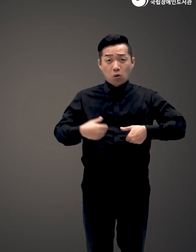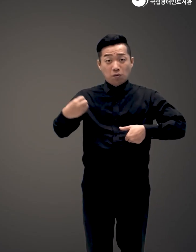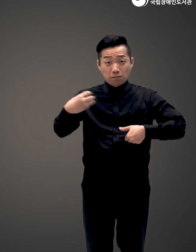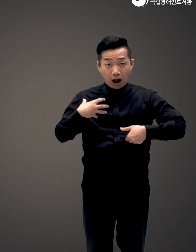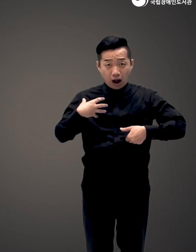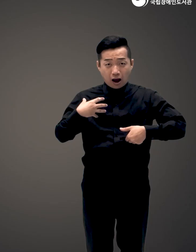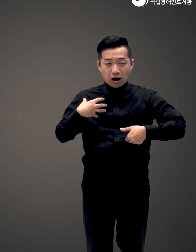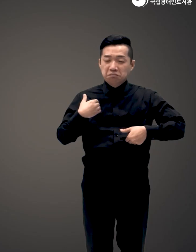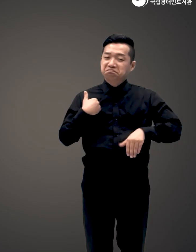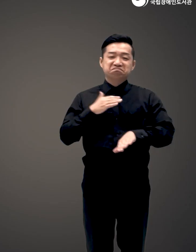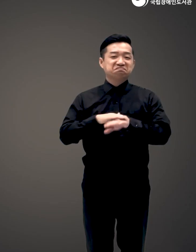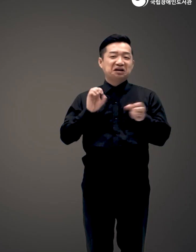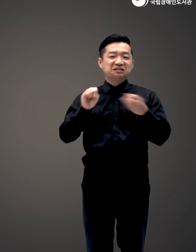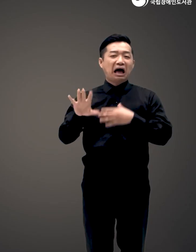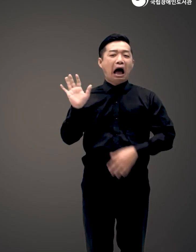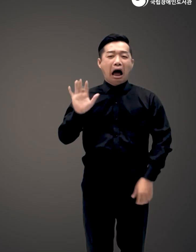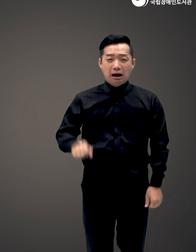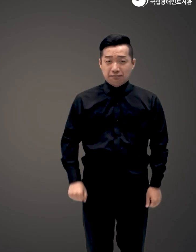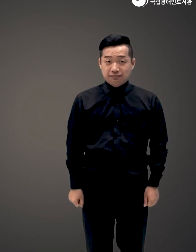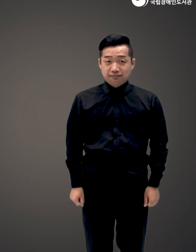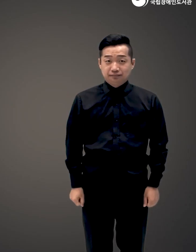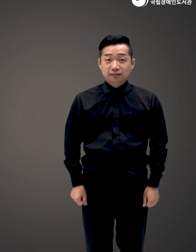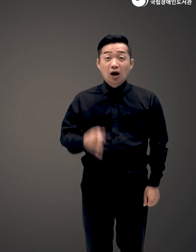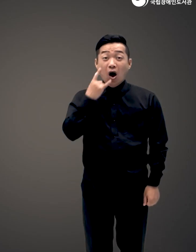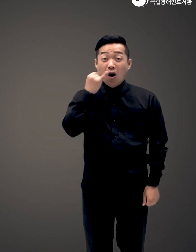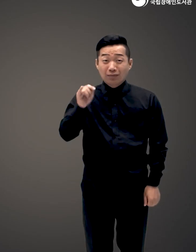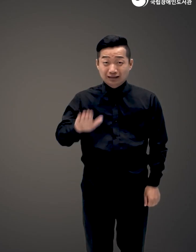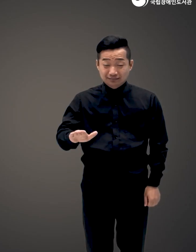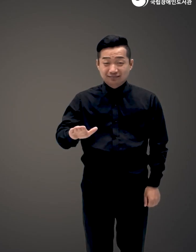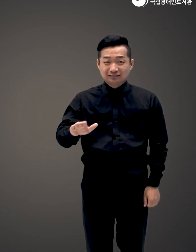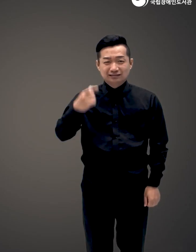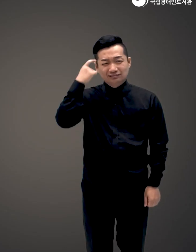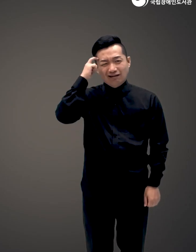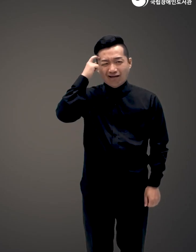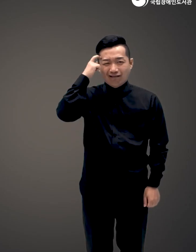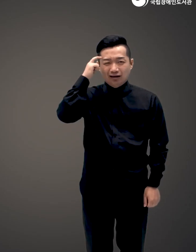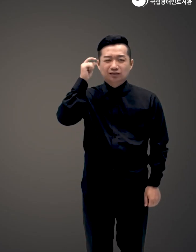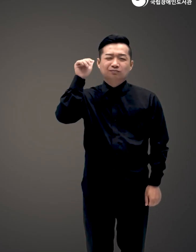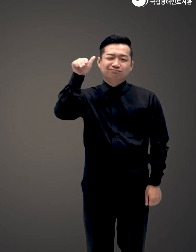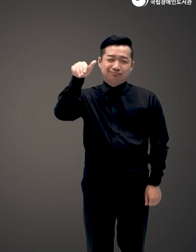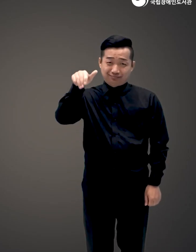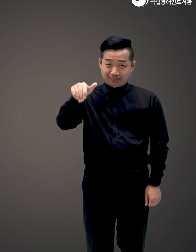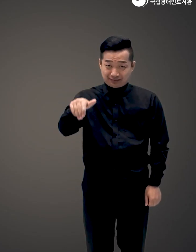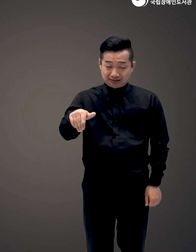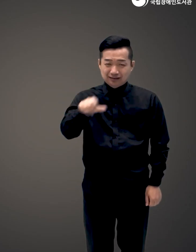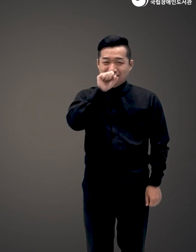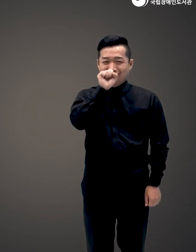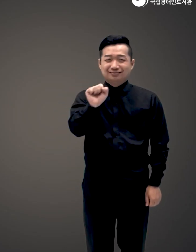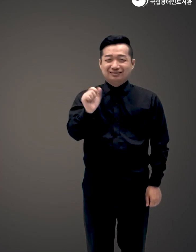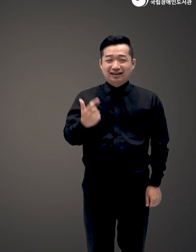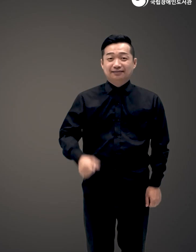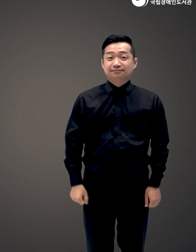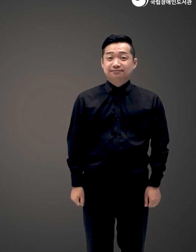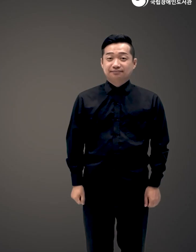되겠다 이러면 제가 사실 대답을 잘 안 했거든요. 엄마가 약간 정신도 조금 안